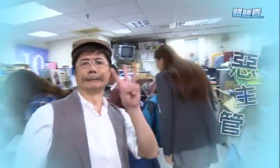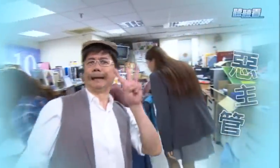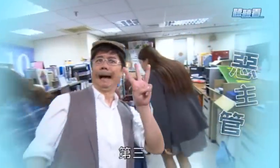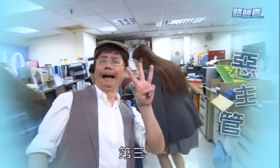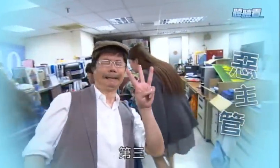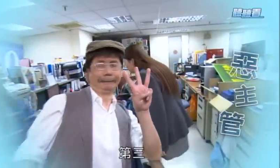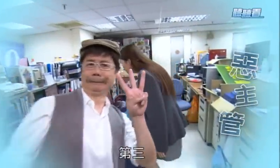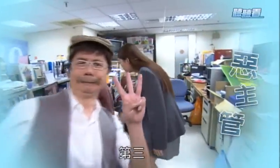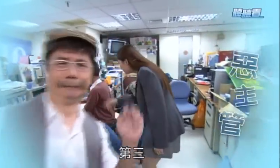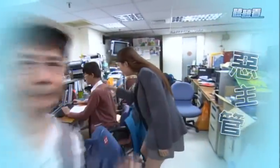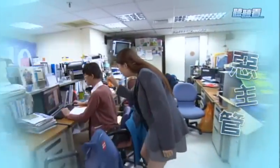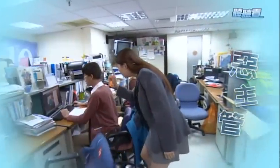第3，